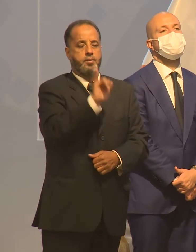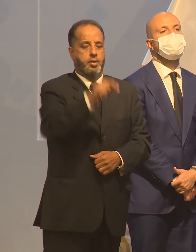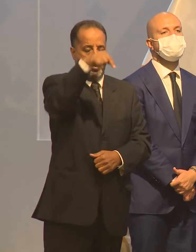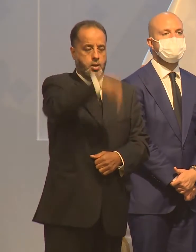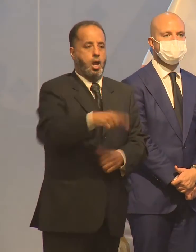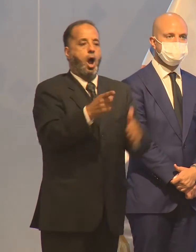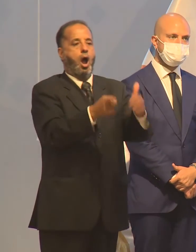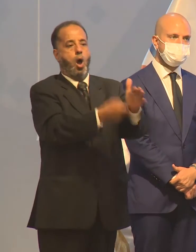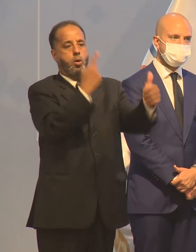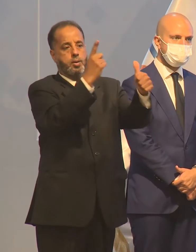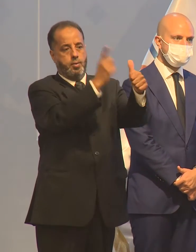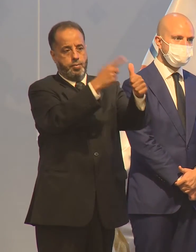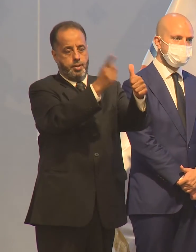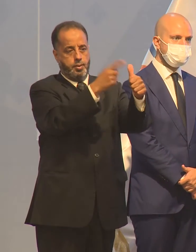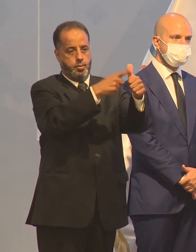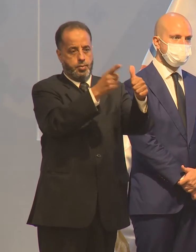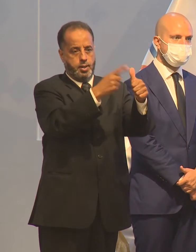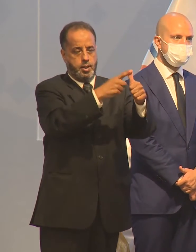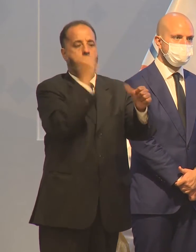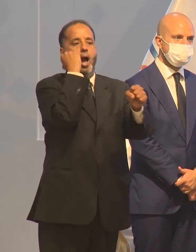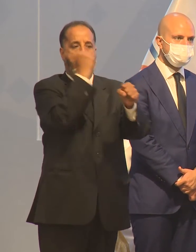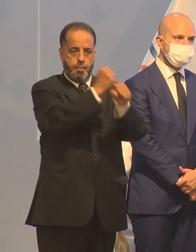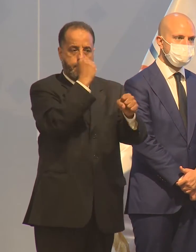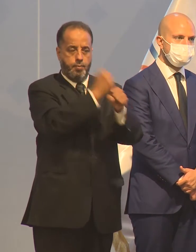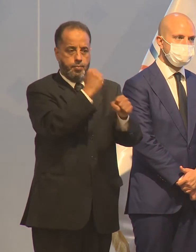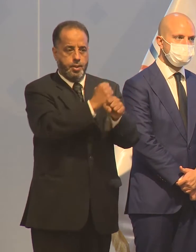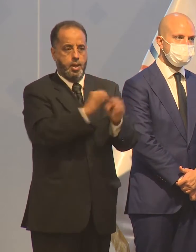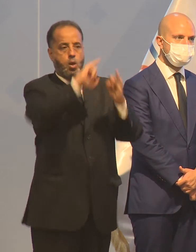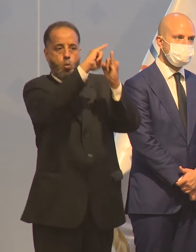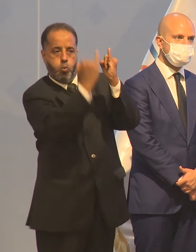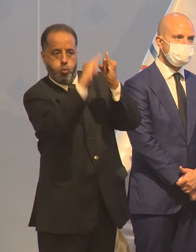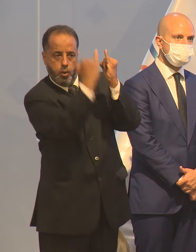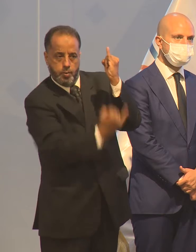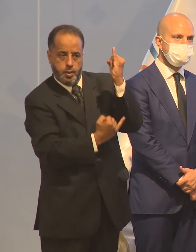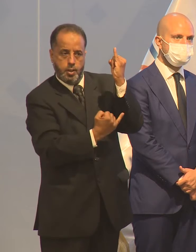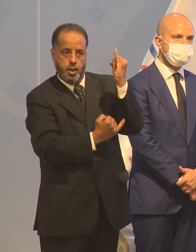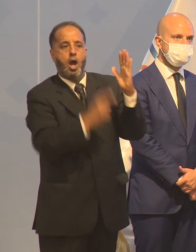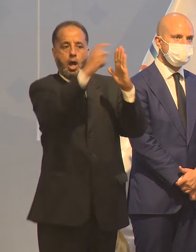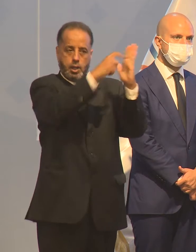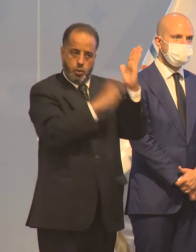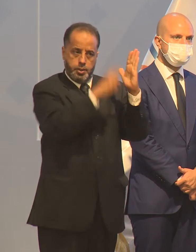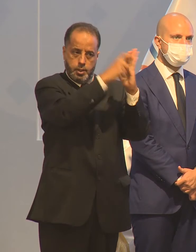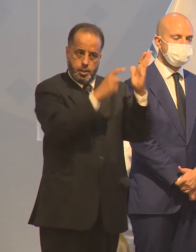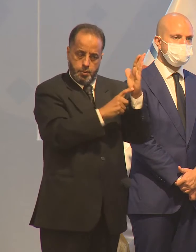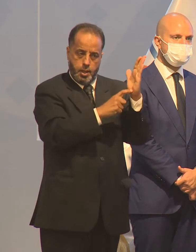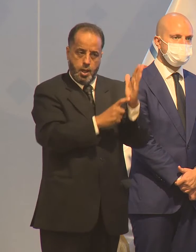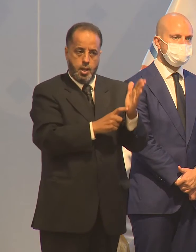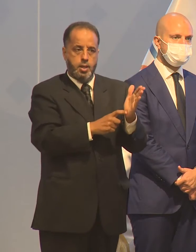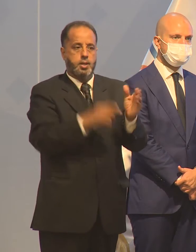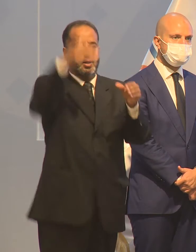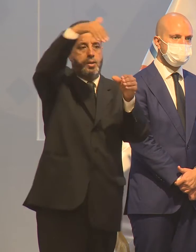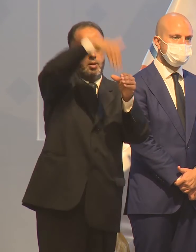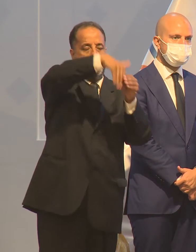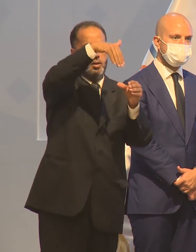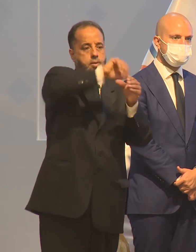في أول عملية سوف تقوم بها المفوضية بمجرد استلامها القوانين الانتخابية